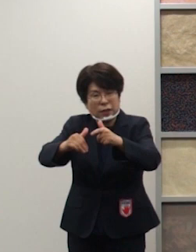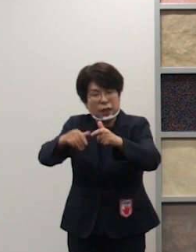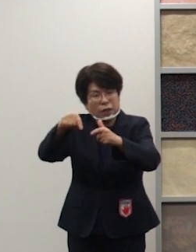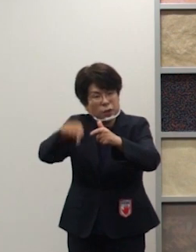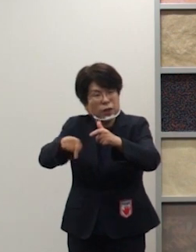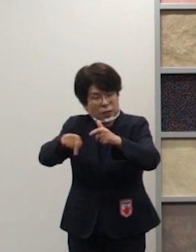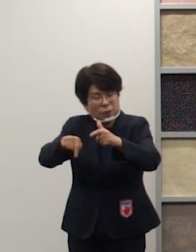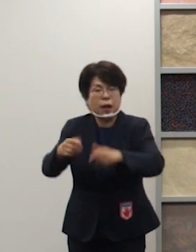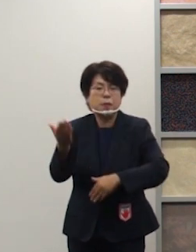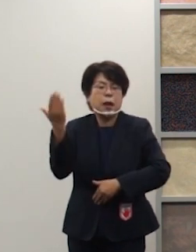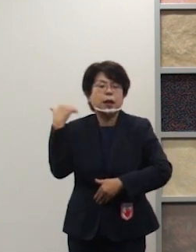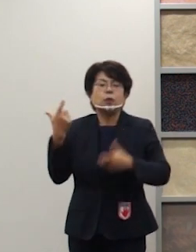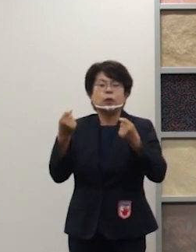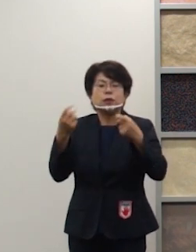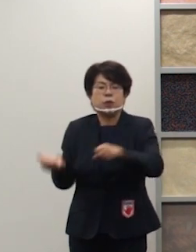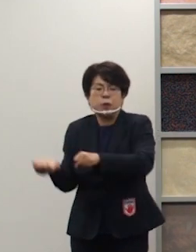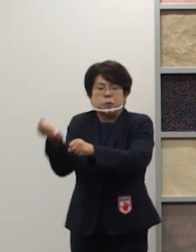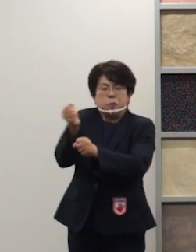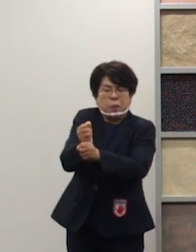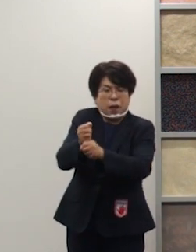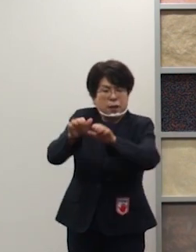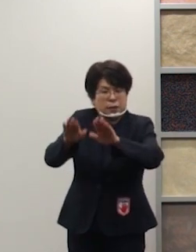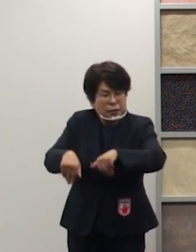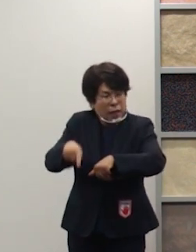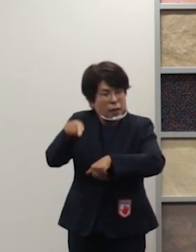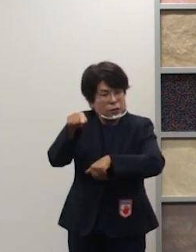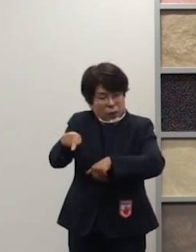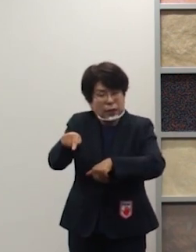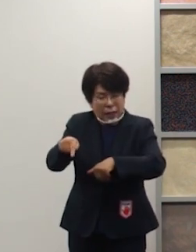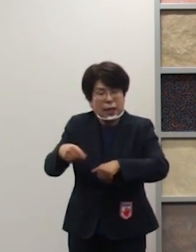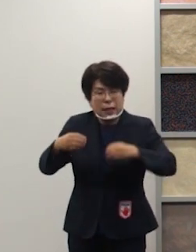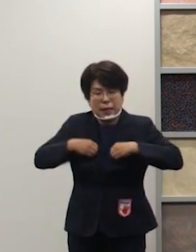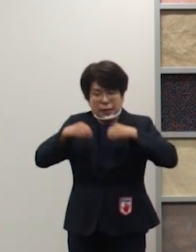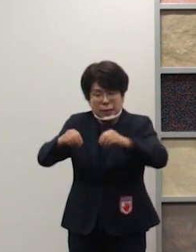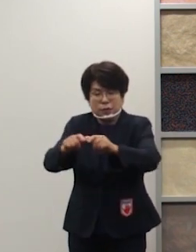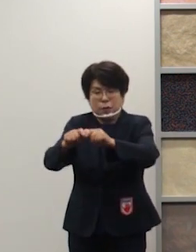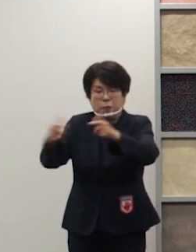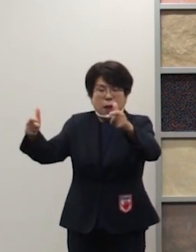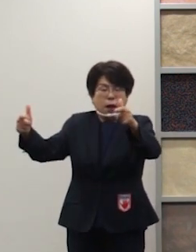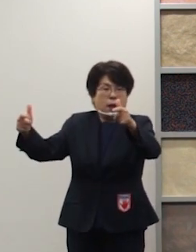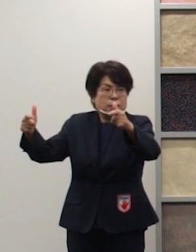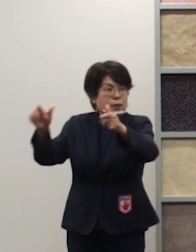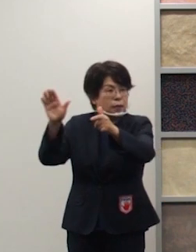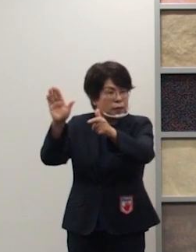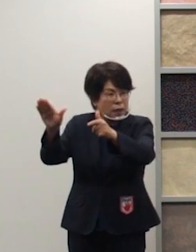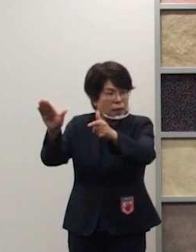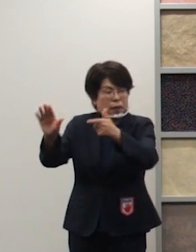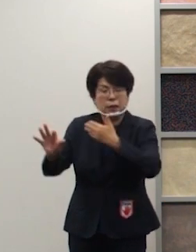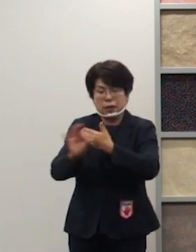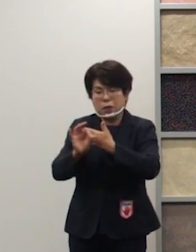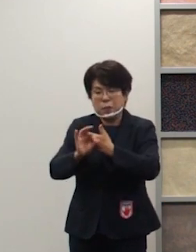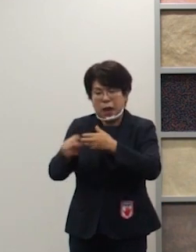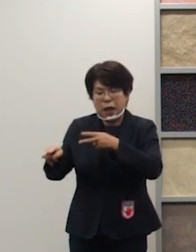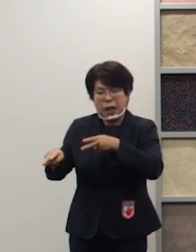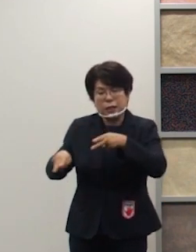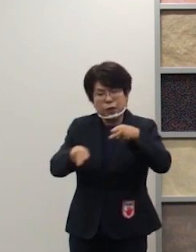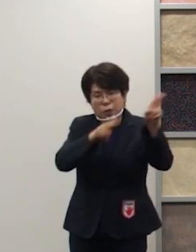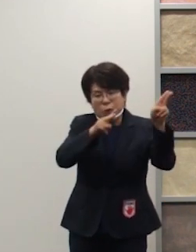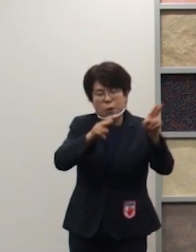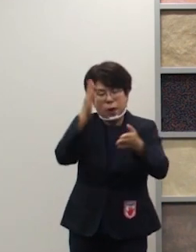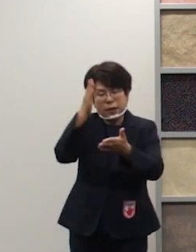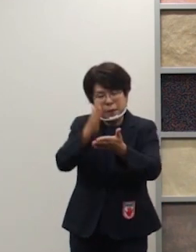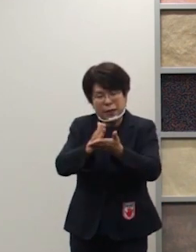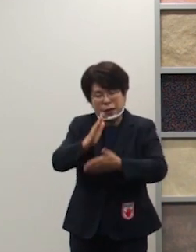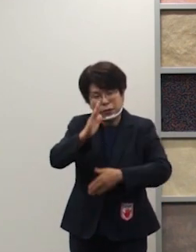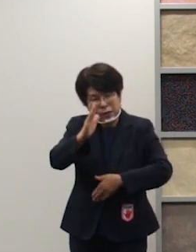元の状態に戻してしまったがゆえに、またその新たに感染者数の増加に対してですね、じゃあ例えばその旅行をやめてくださいとか、ま